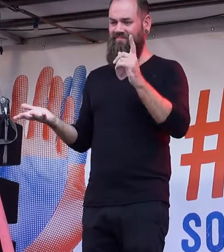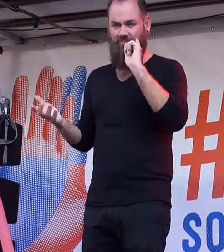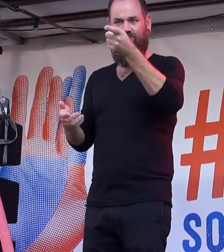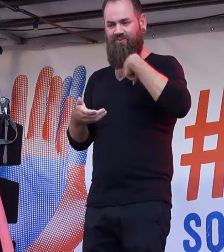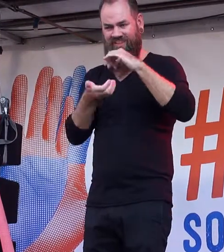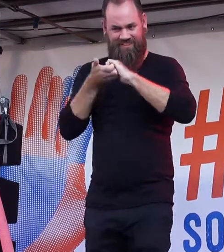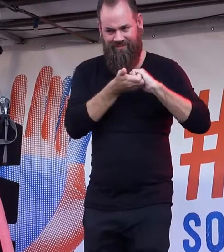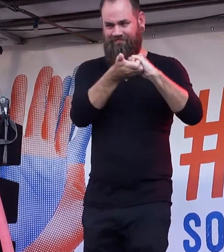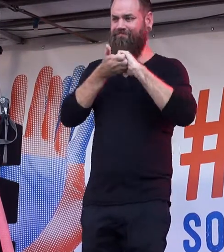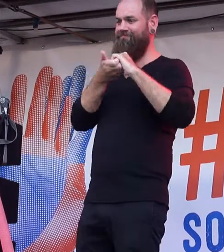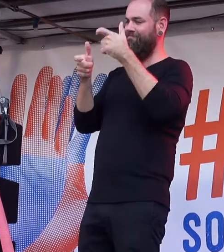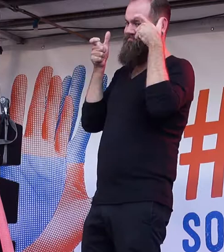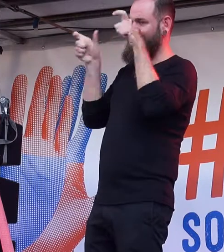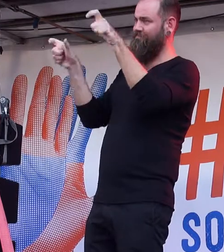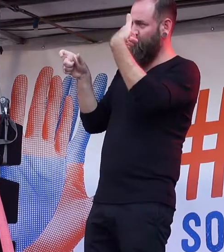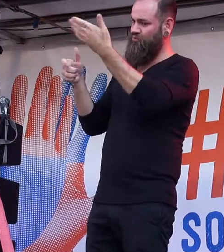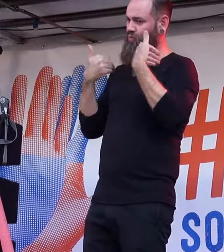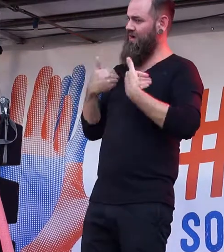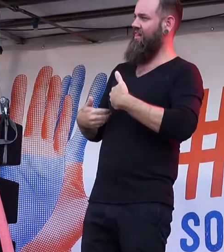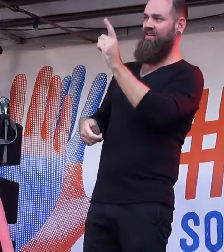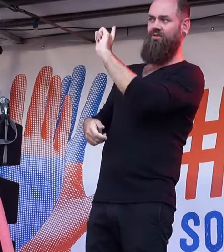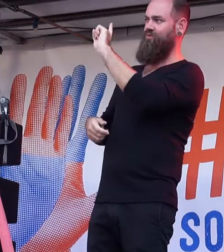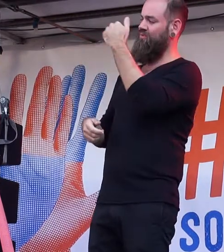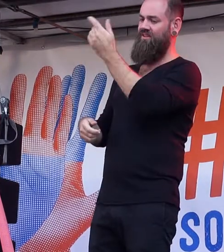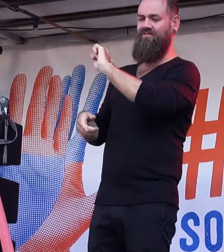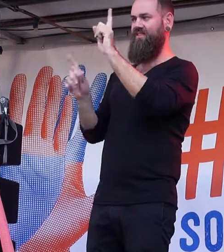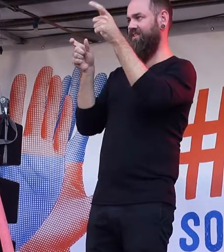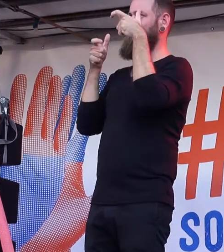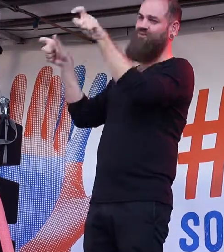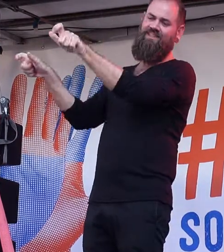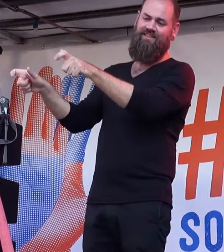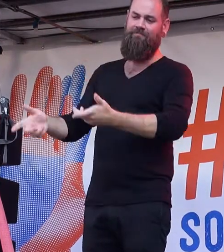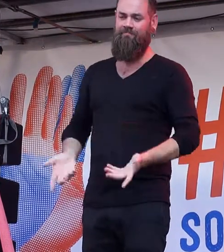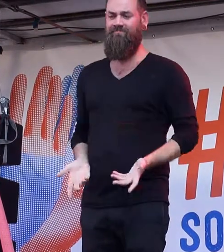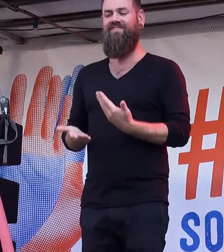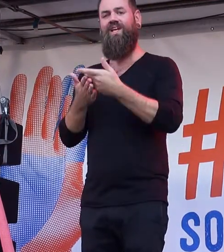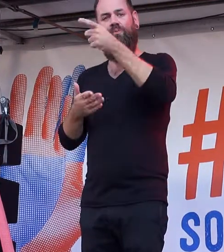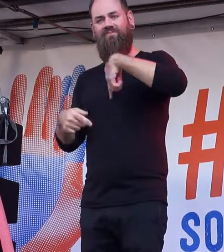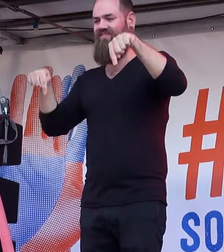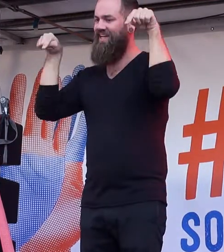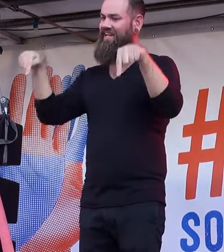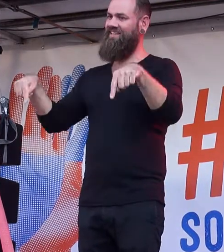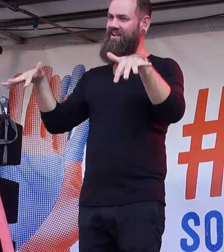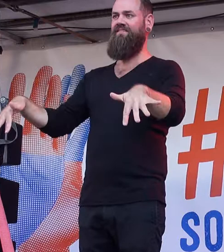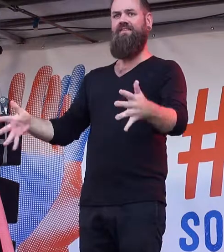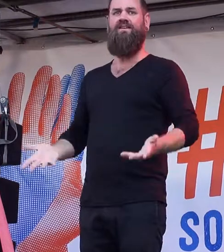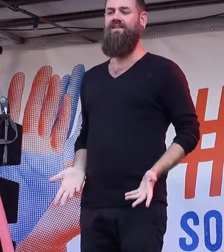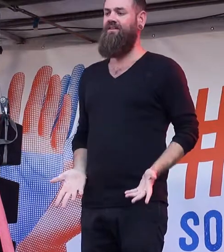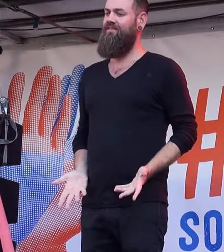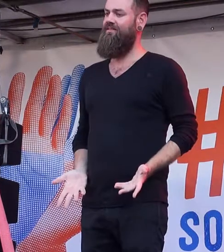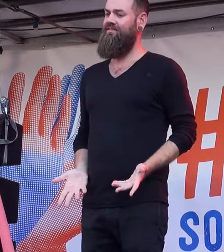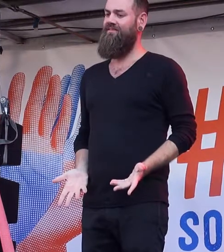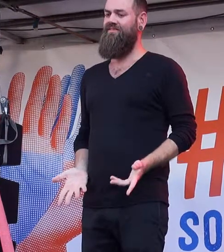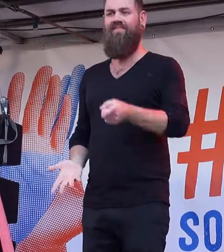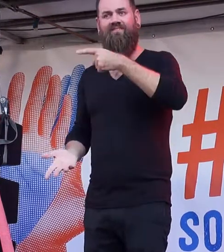die Haltung zeigen müssen? Das sind wir. Genau deswegen sind wir heute hier. Wir sind diejenigen, die auf die Straße gehen. Wir